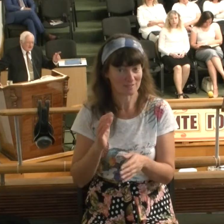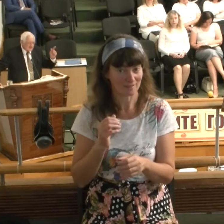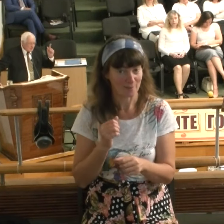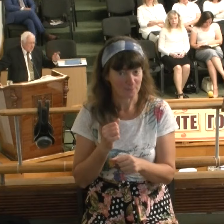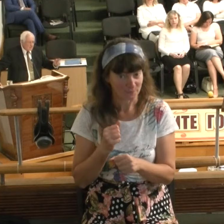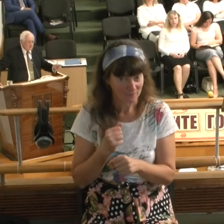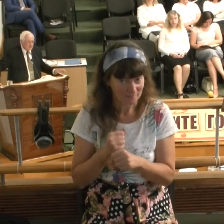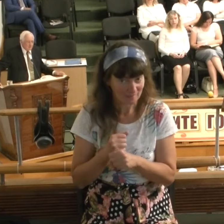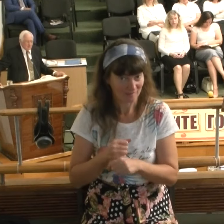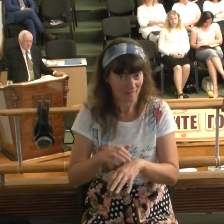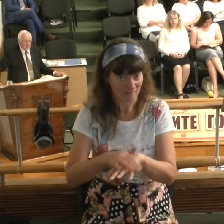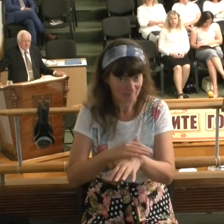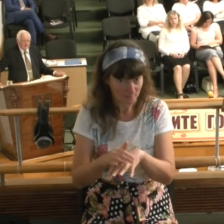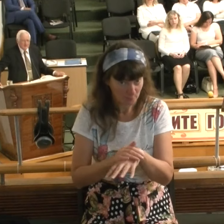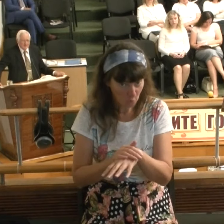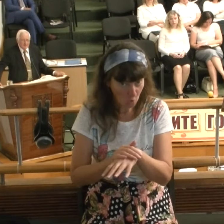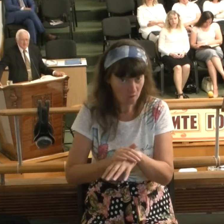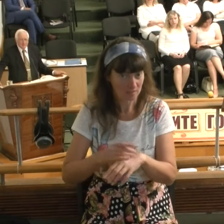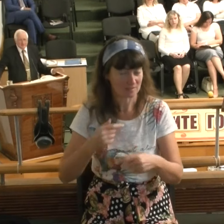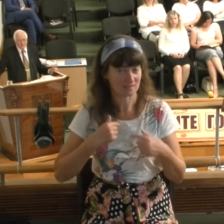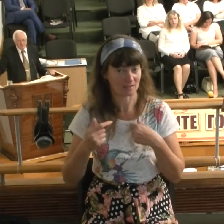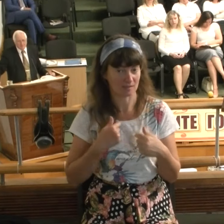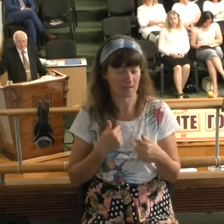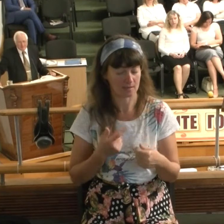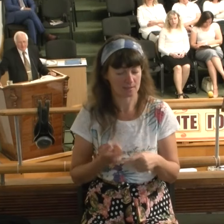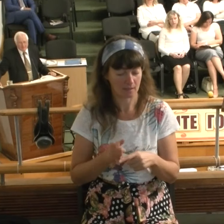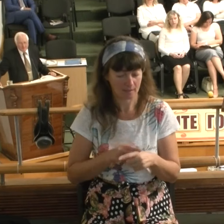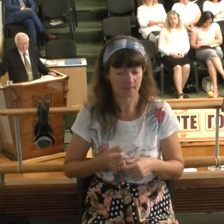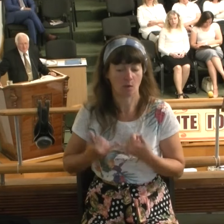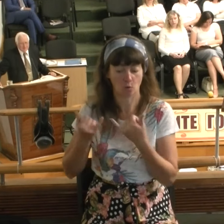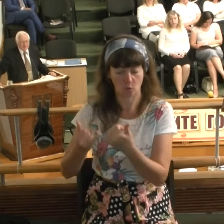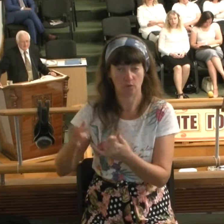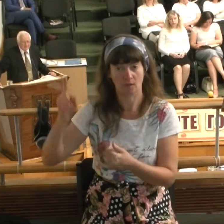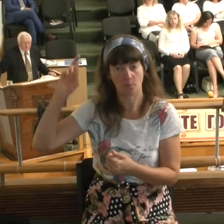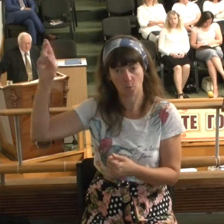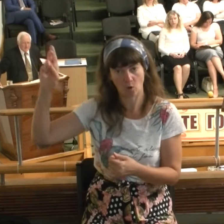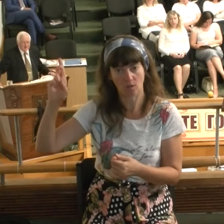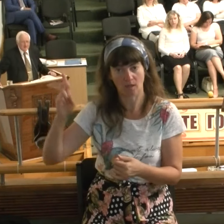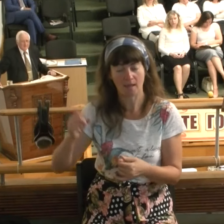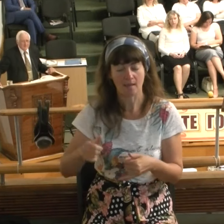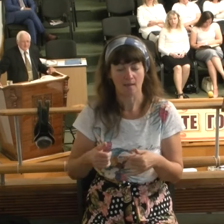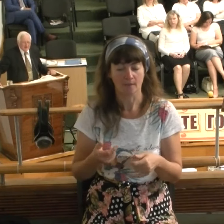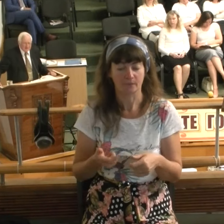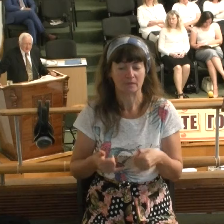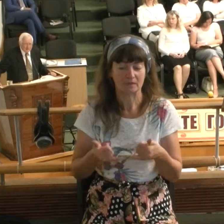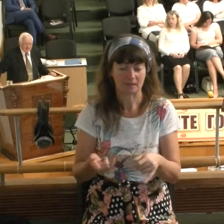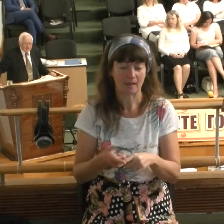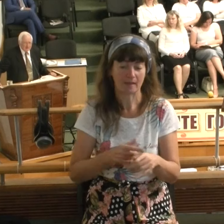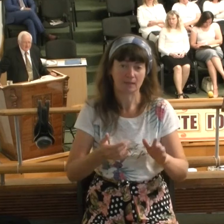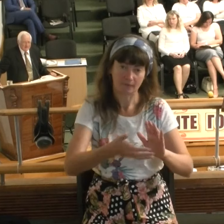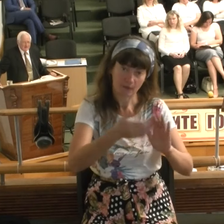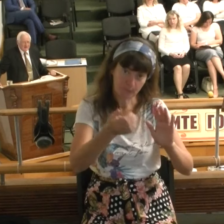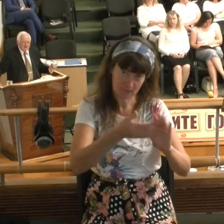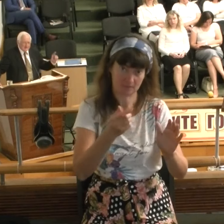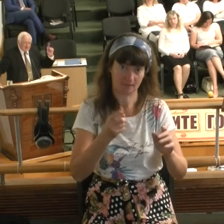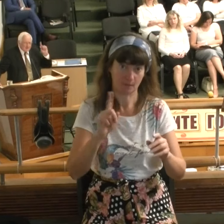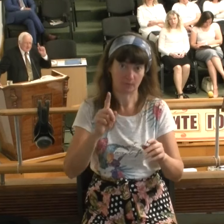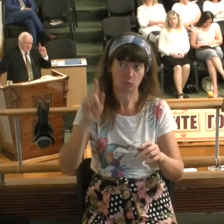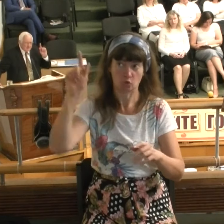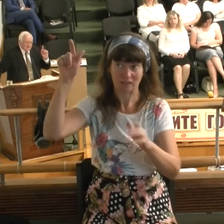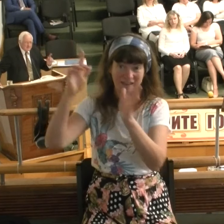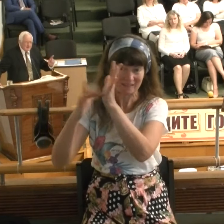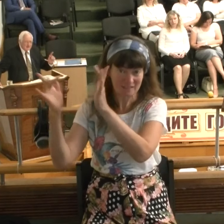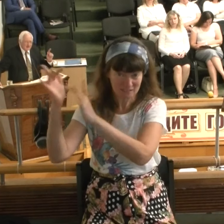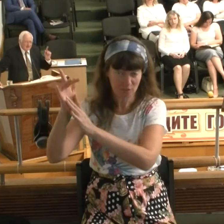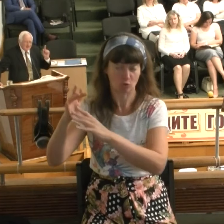терпите, это угодно Богу. Ибо вы к тому призваны, потому что и Христос пострадал за нас, оставив